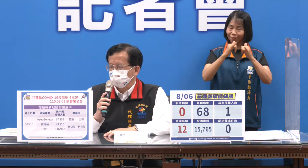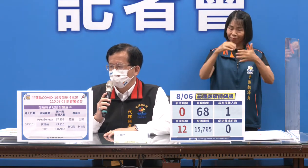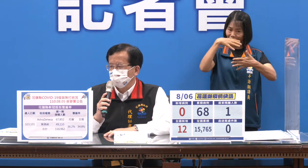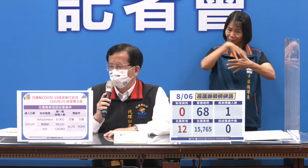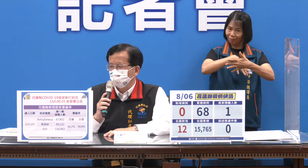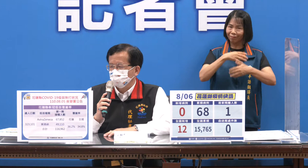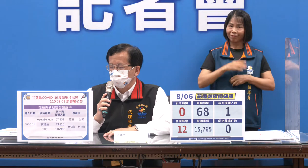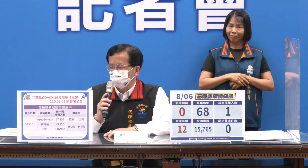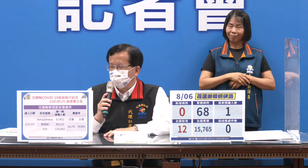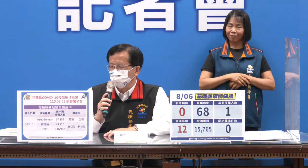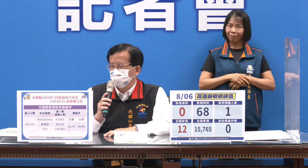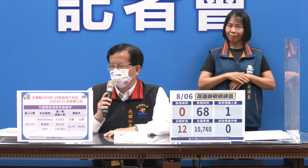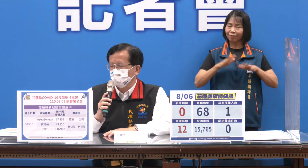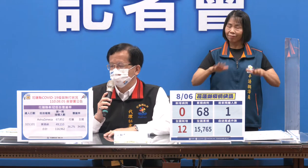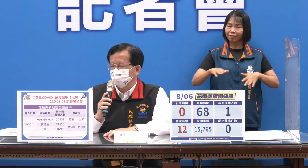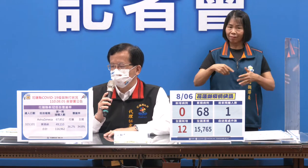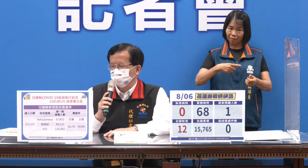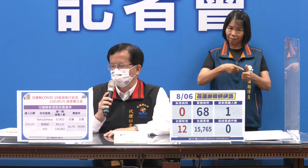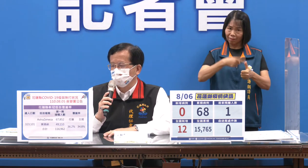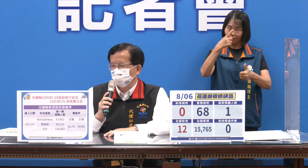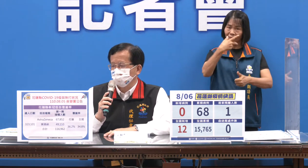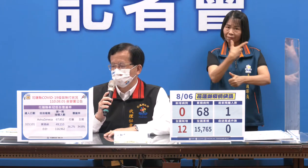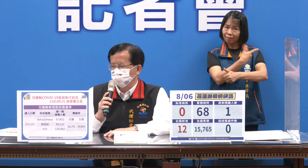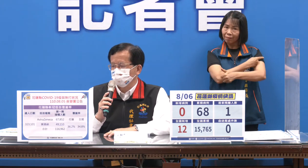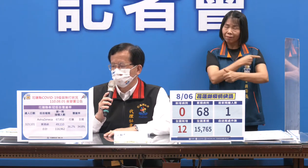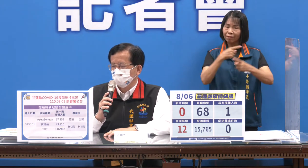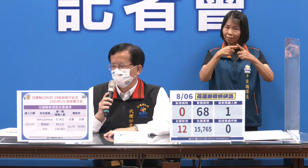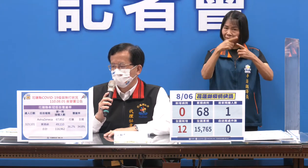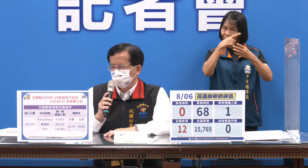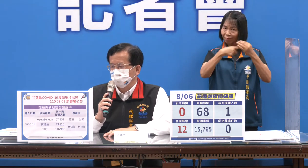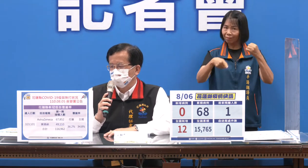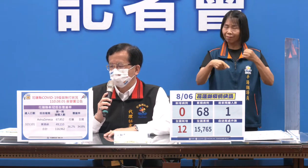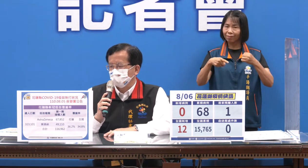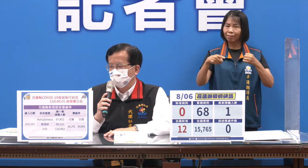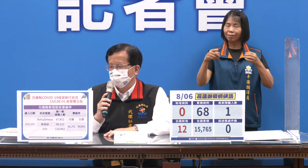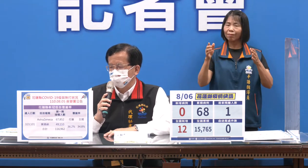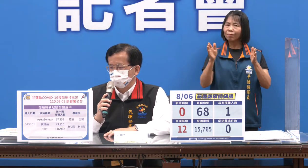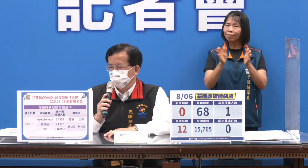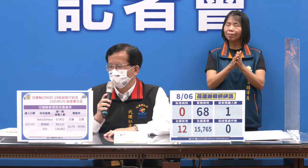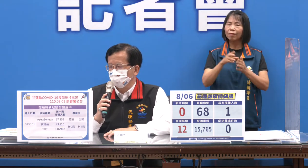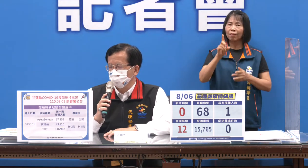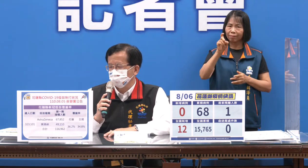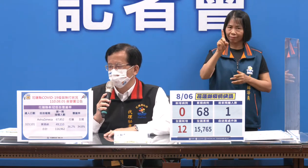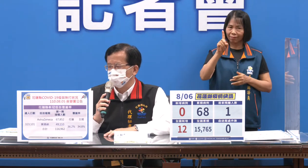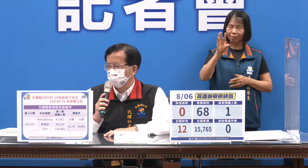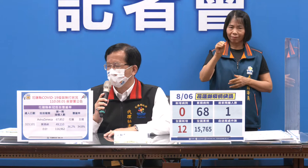目前第一剂完成接种的人数已经多达